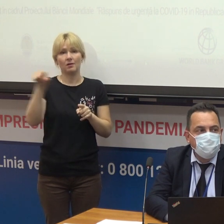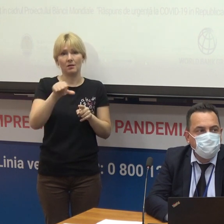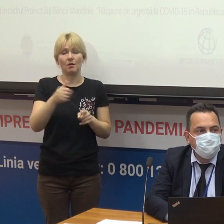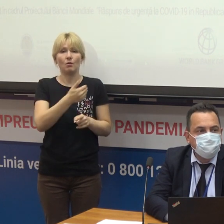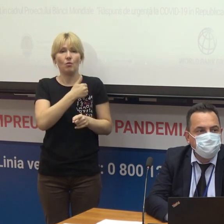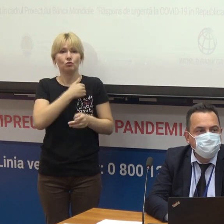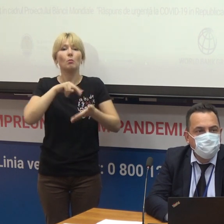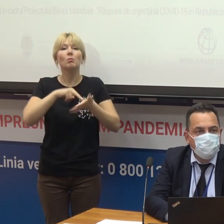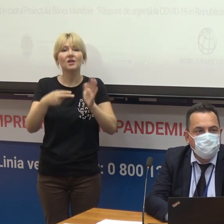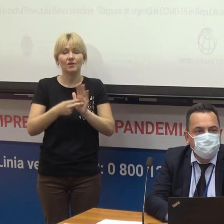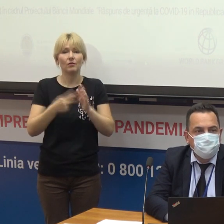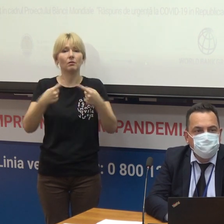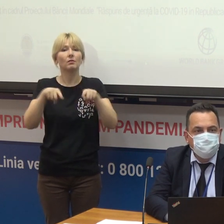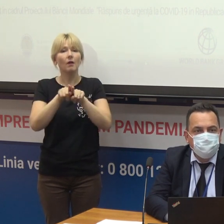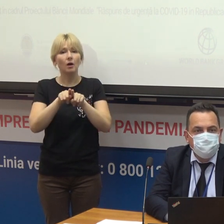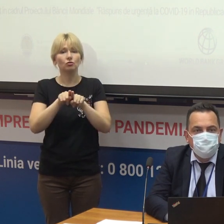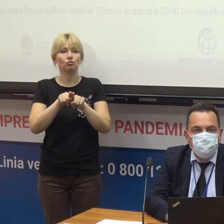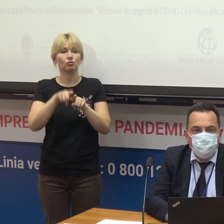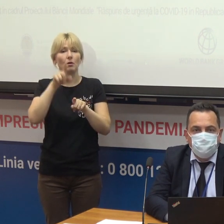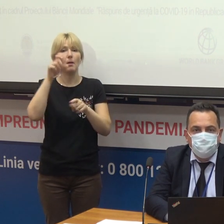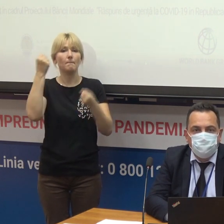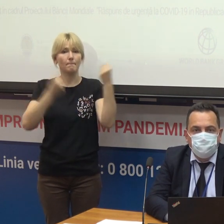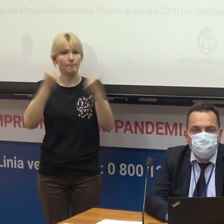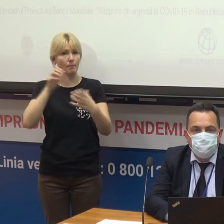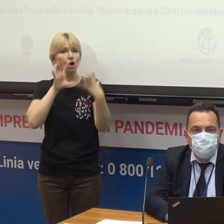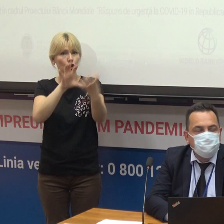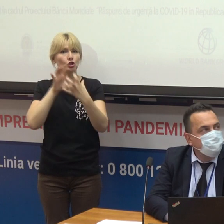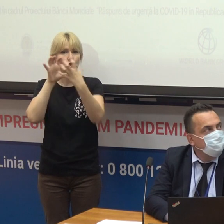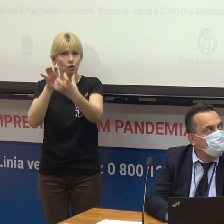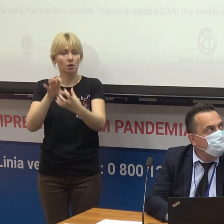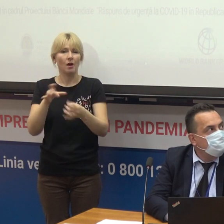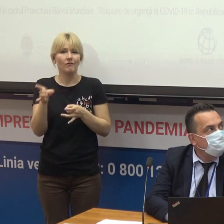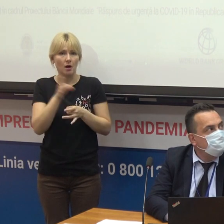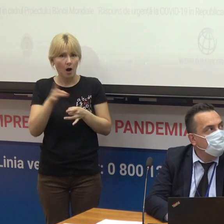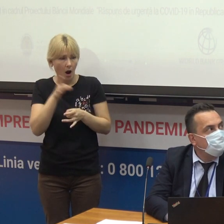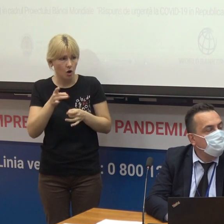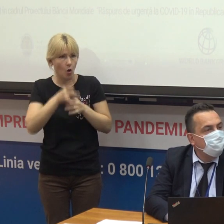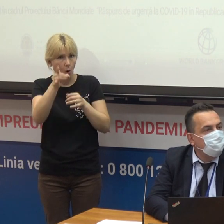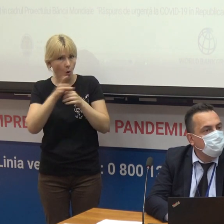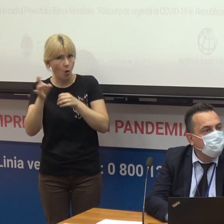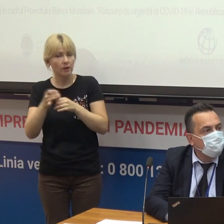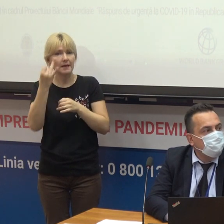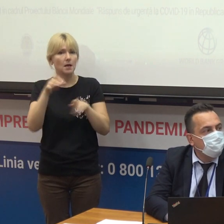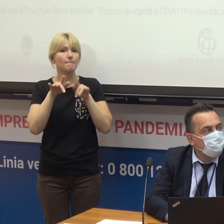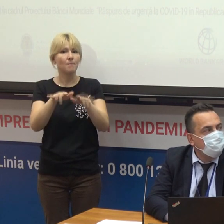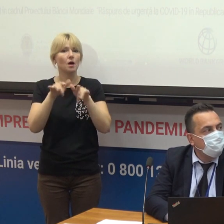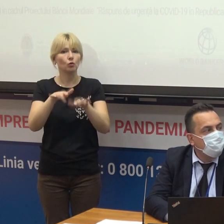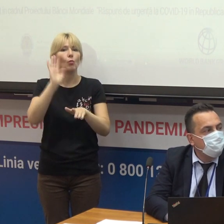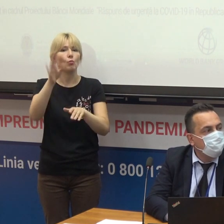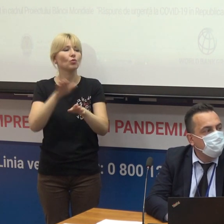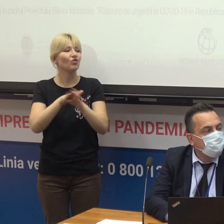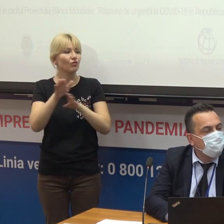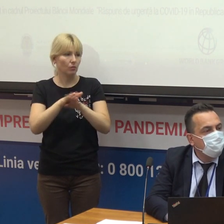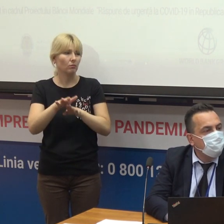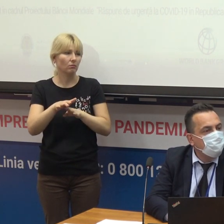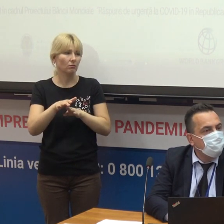sunt planificate de asemenea deplasări ale echipelor mobile în mai multe raioane și maratoane care vor fi organizate cel